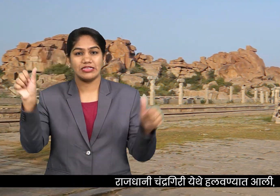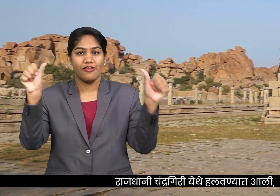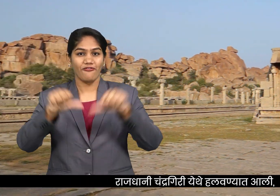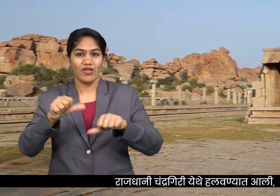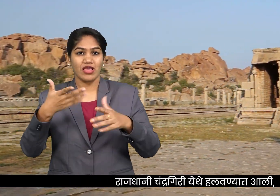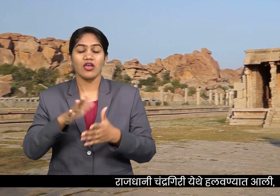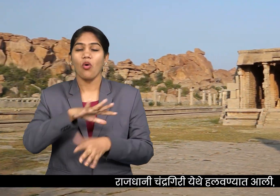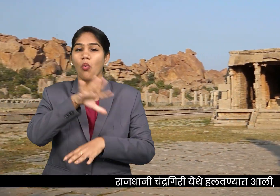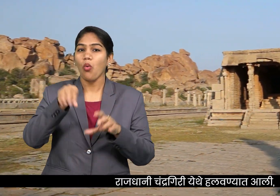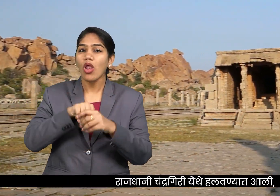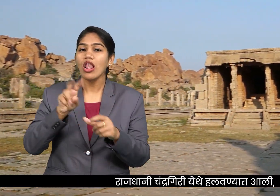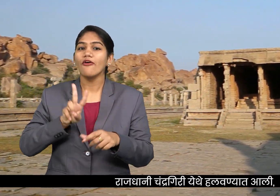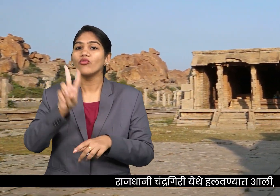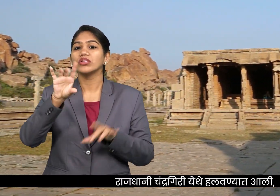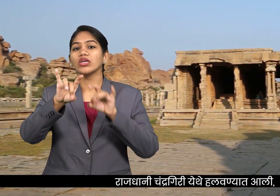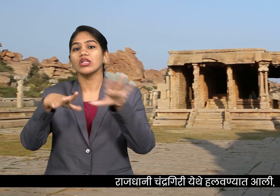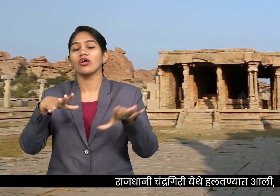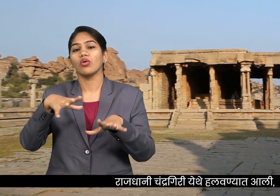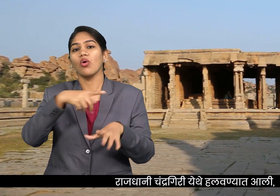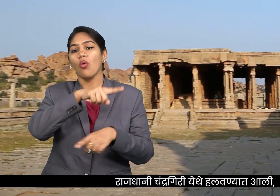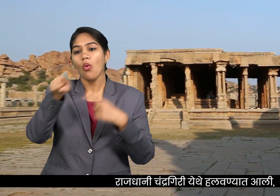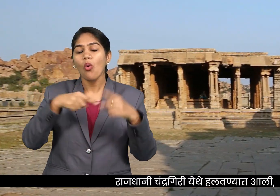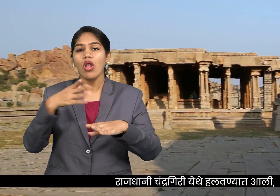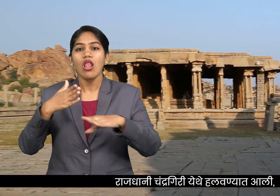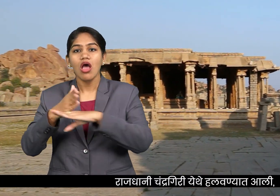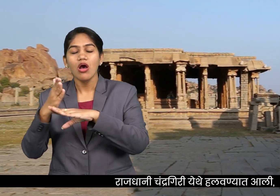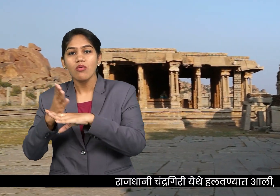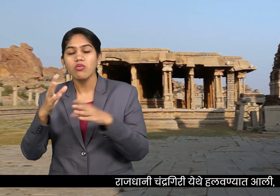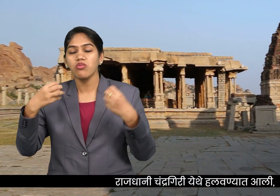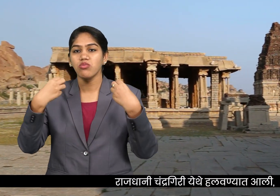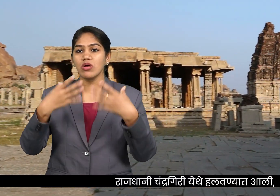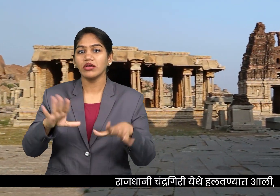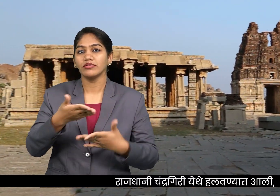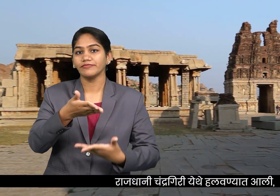राजधानी चंद्रगिरी येथे हलवण्यात आली,